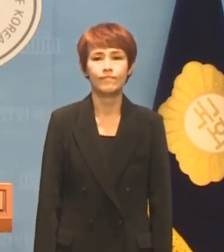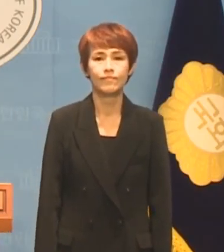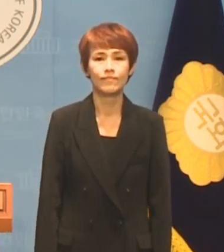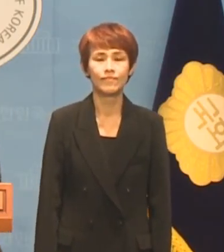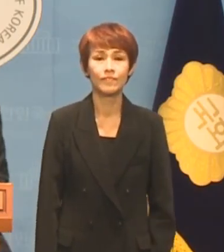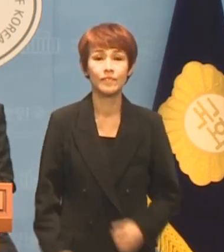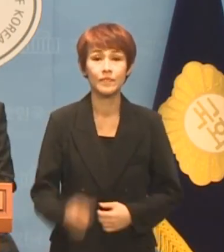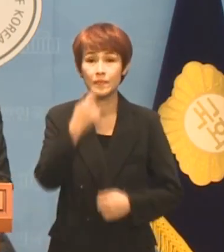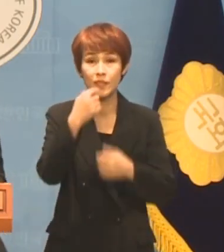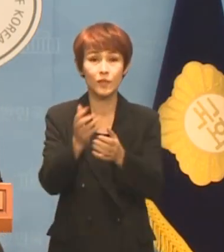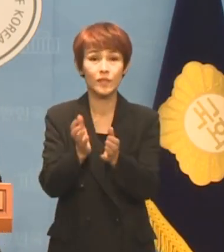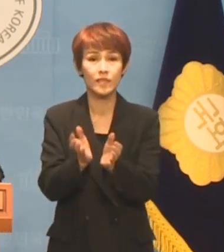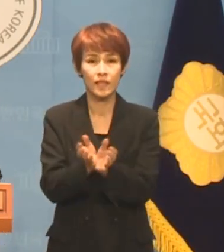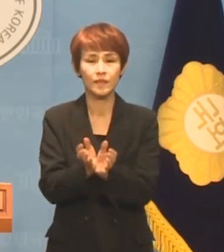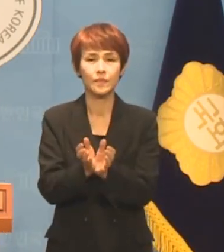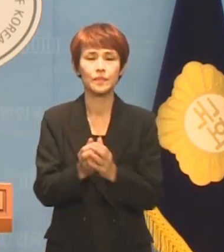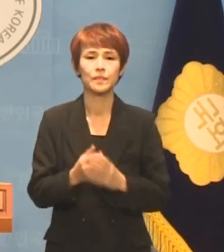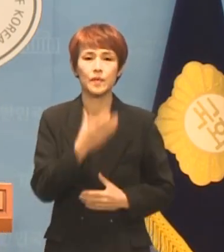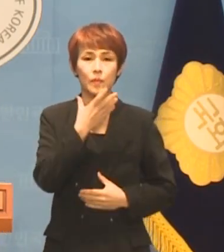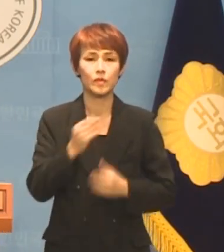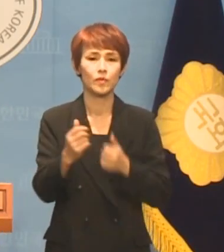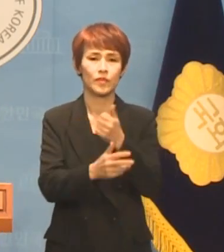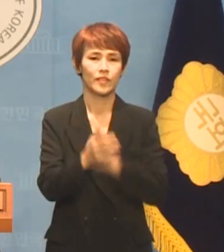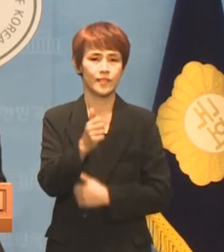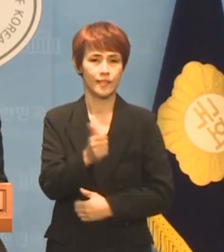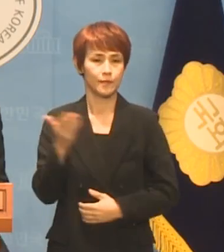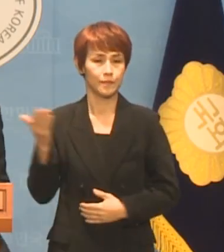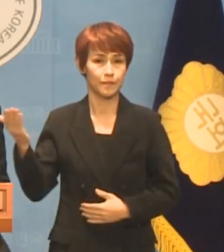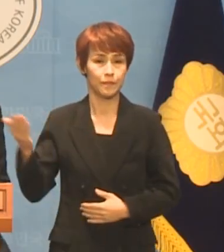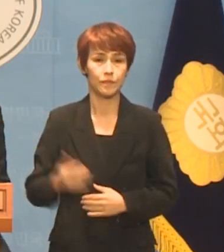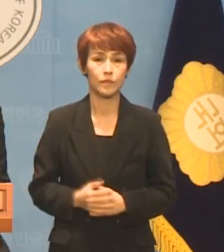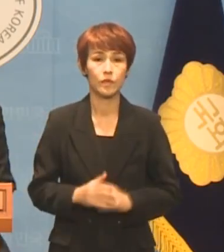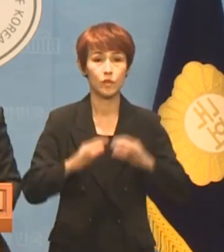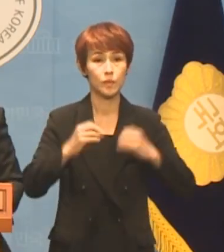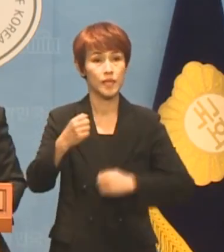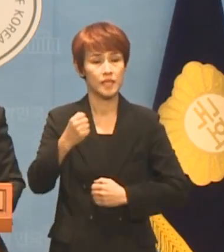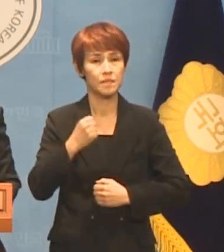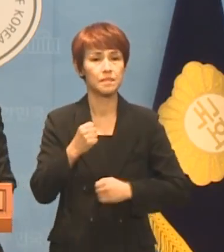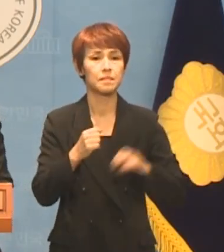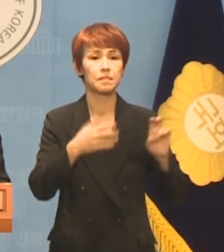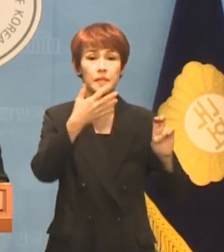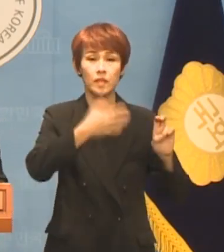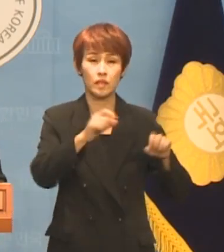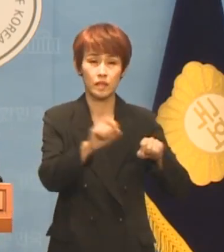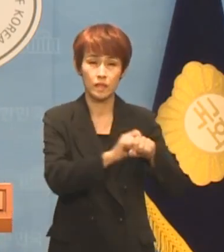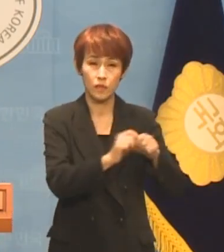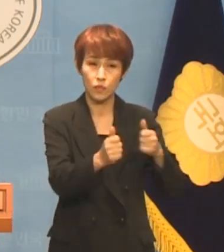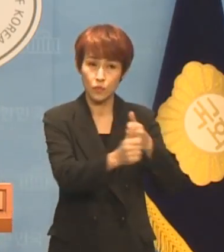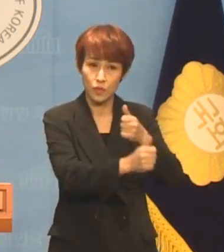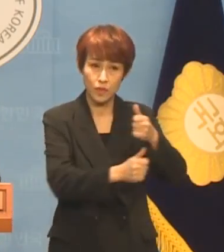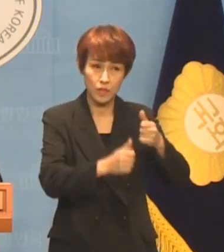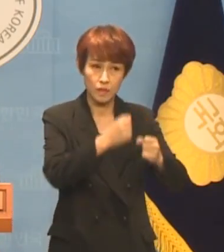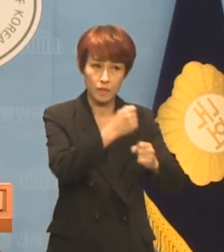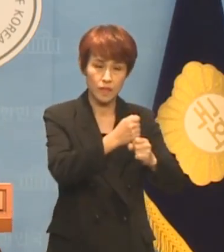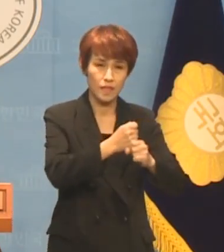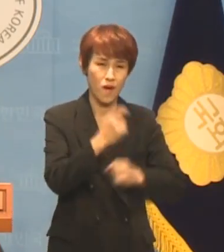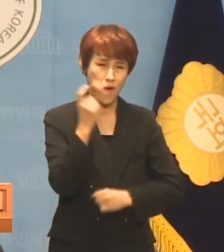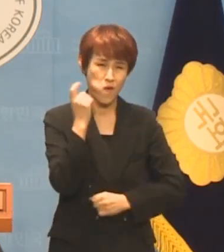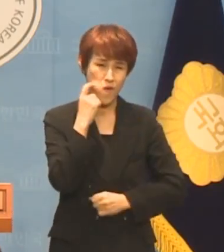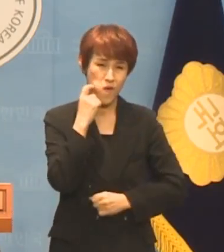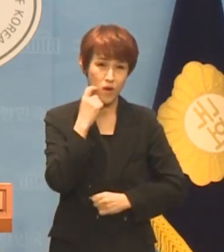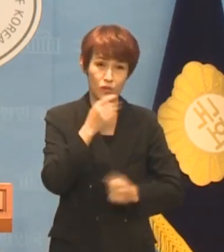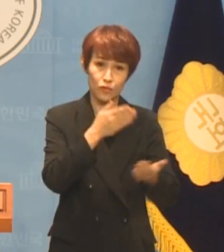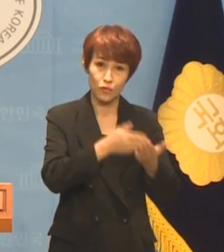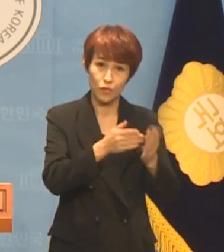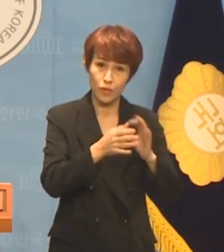예, 더불어민주당 국제위원장 강선우입니다. 국민의힘 미디어 특위에서 생산한 가짜 뉴스 관련